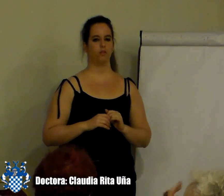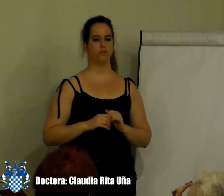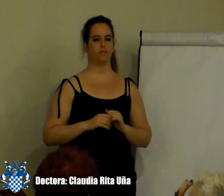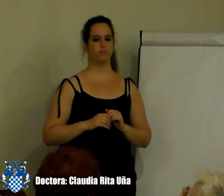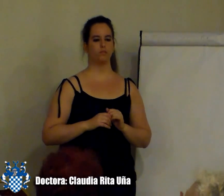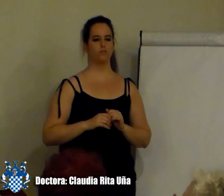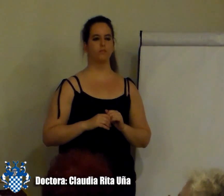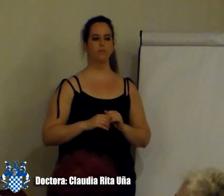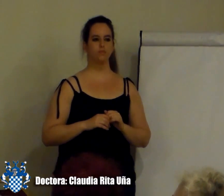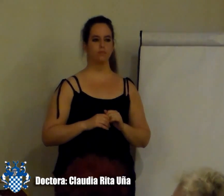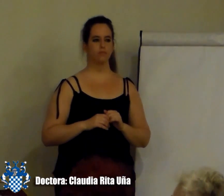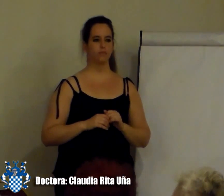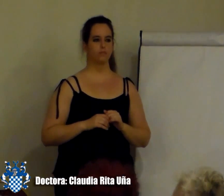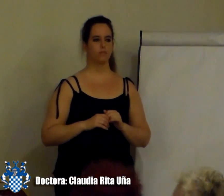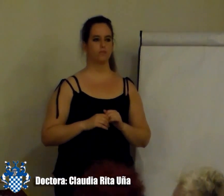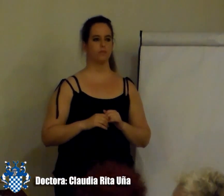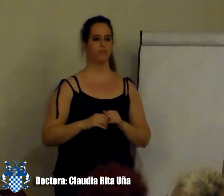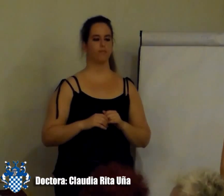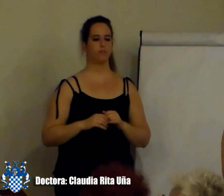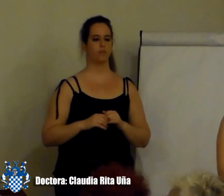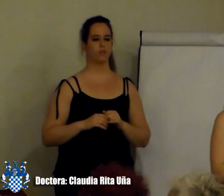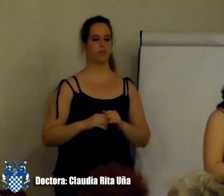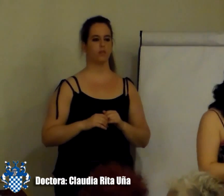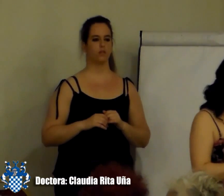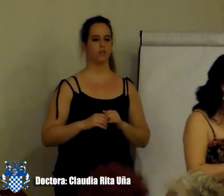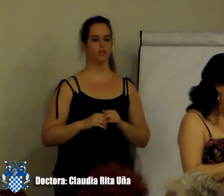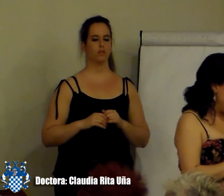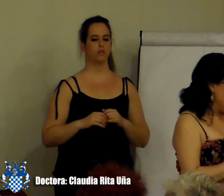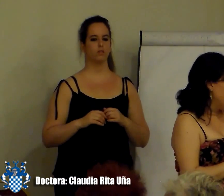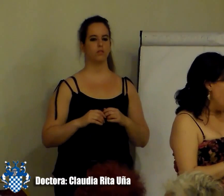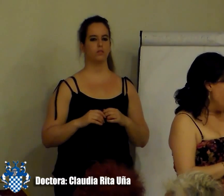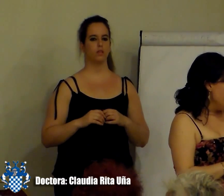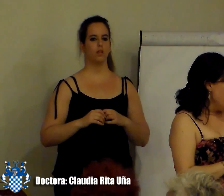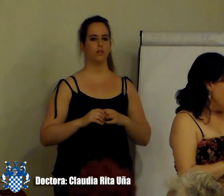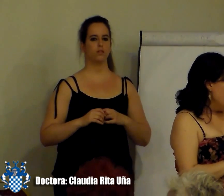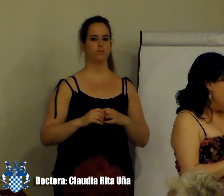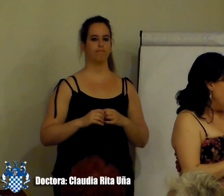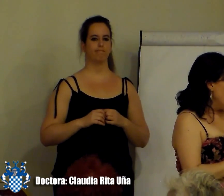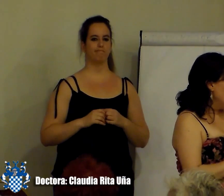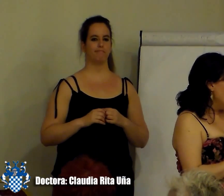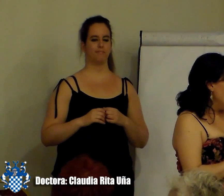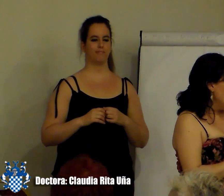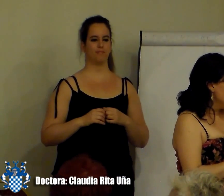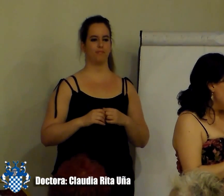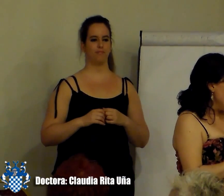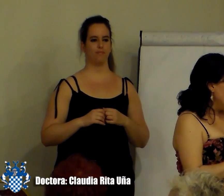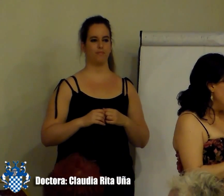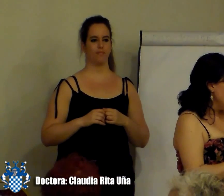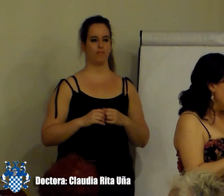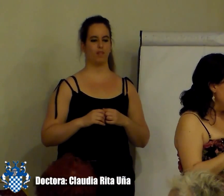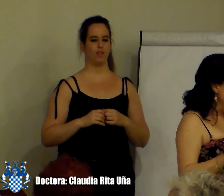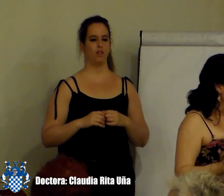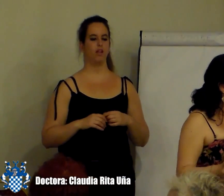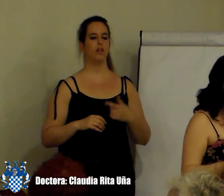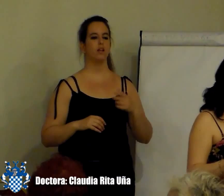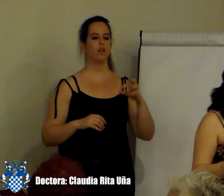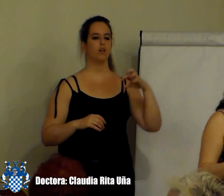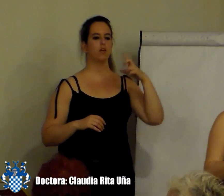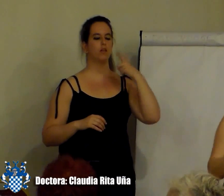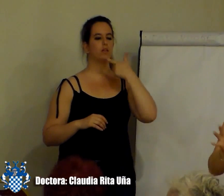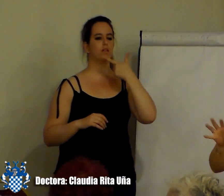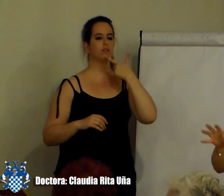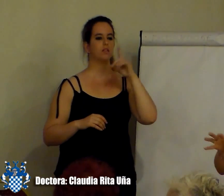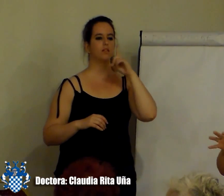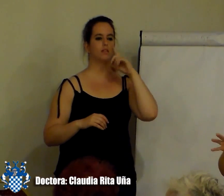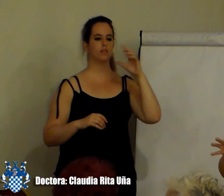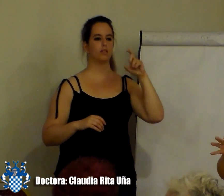¿sí? Eso también está en estudio a nivel experimental. En cuanto a lo psicopatológico, no voy a hablar